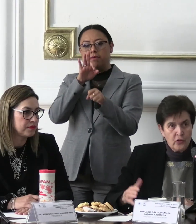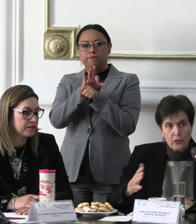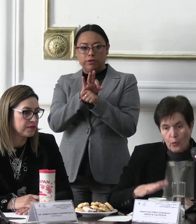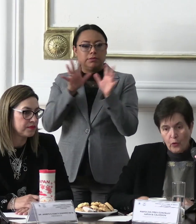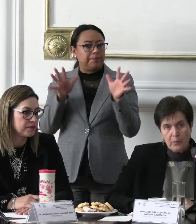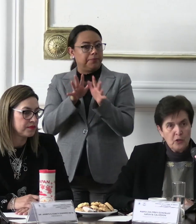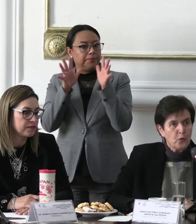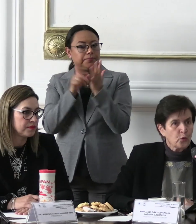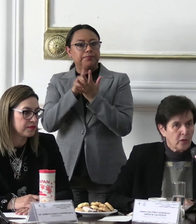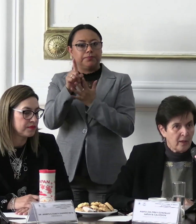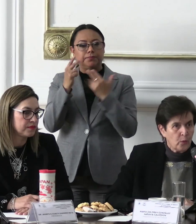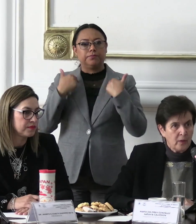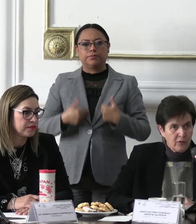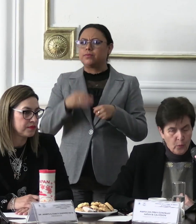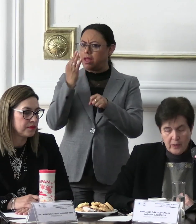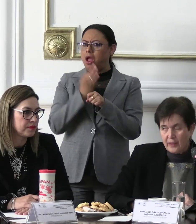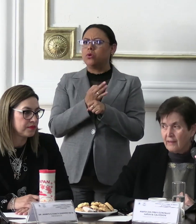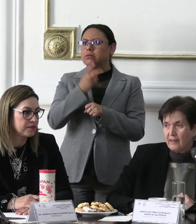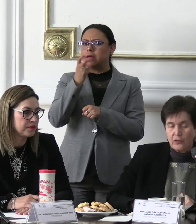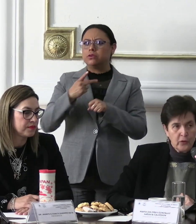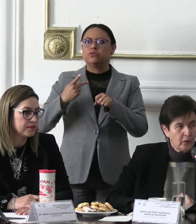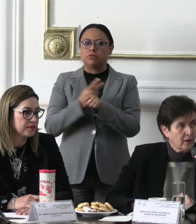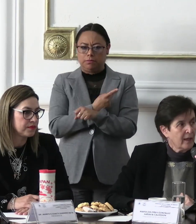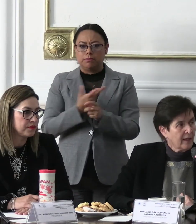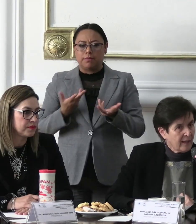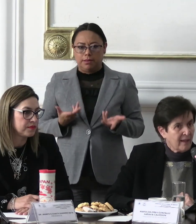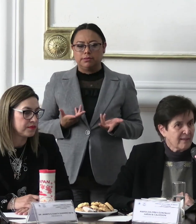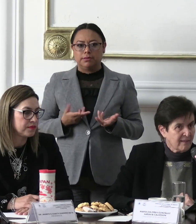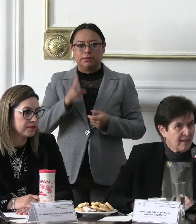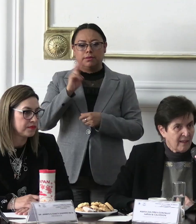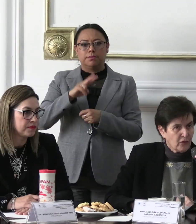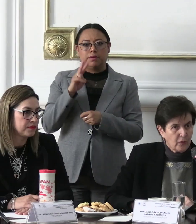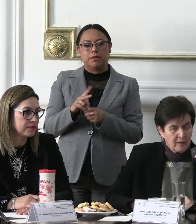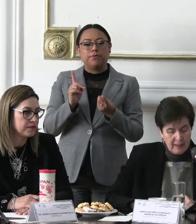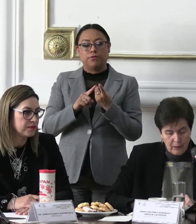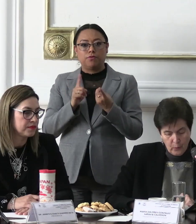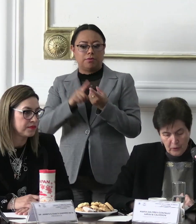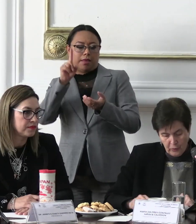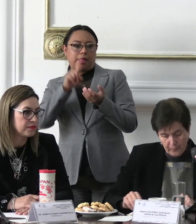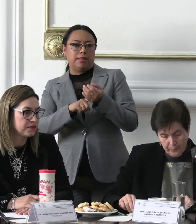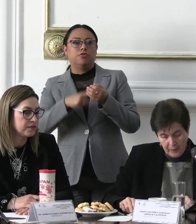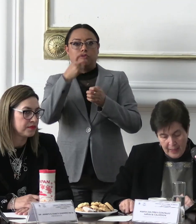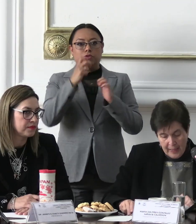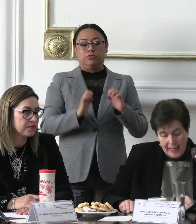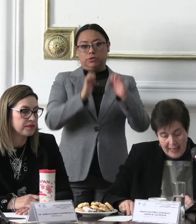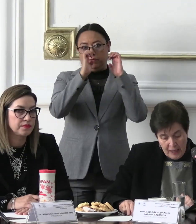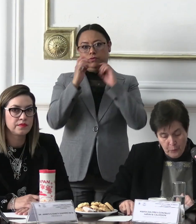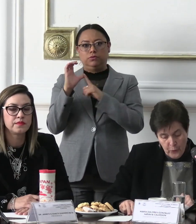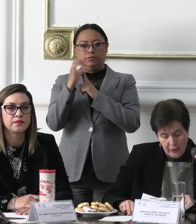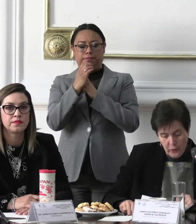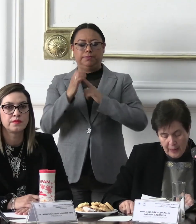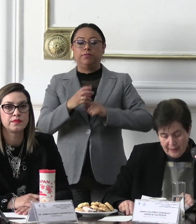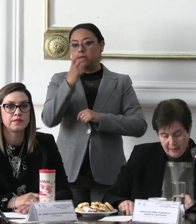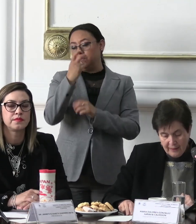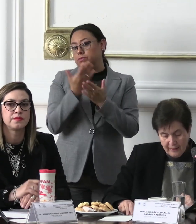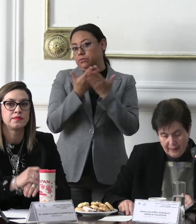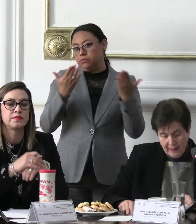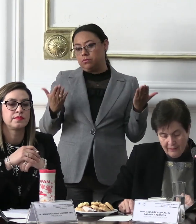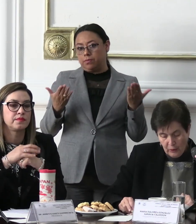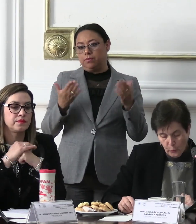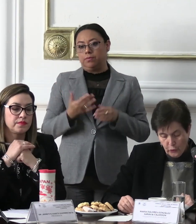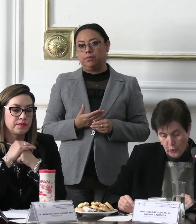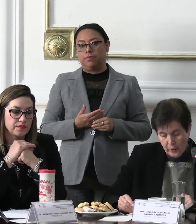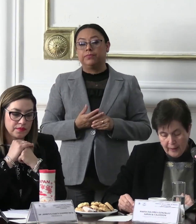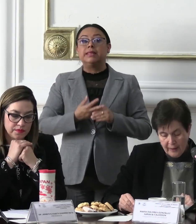de derechos. Hoy mismo sucede una sobre reinserción en las instalaciones de la comisión. Es por ello que